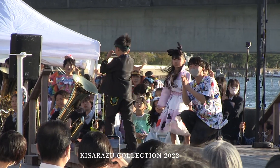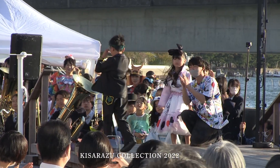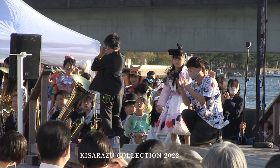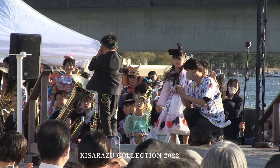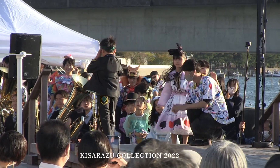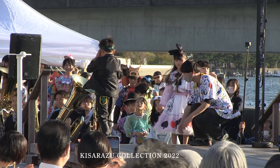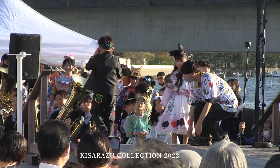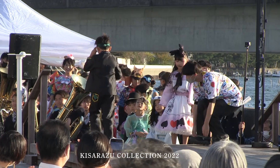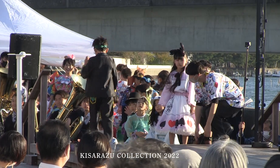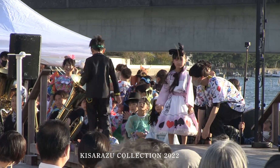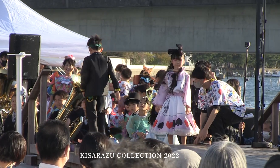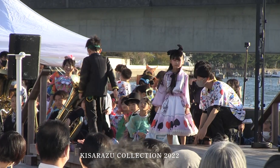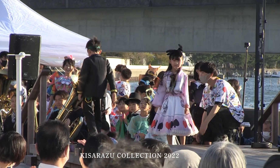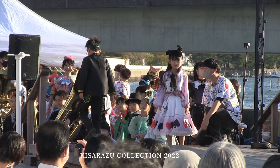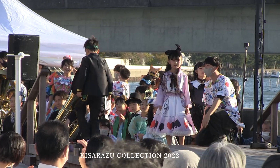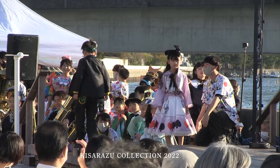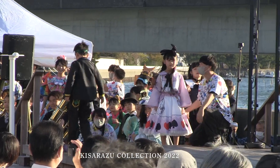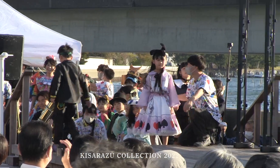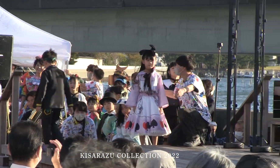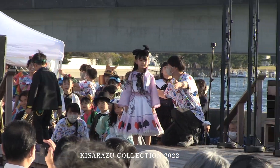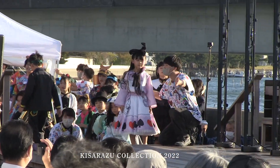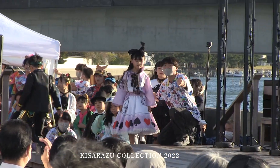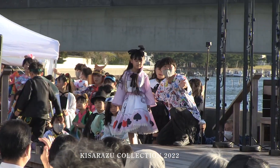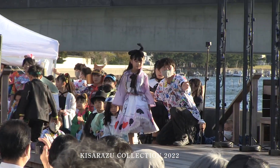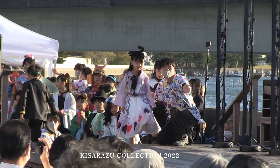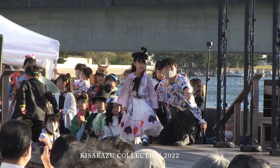はるくん、ありがとうございました。